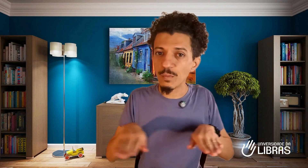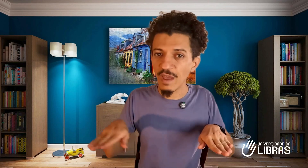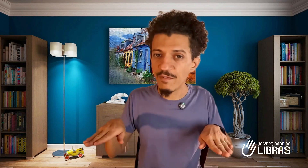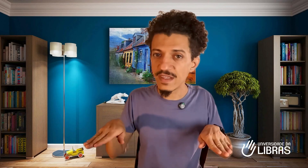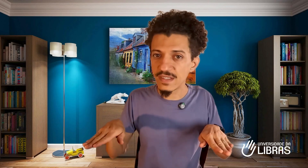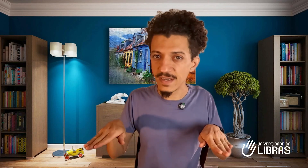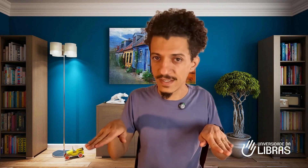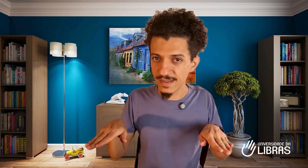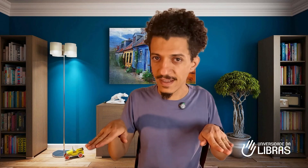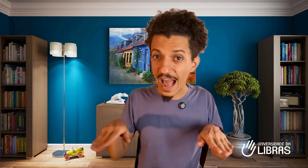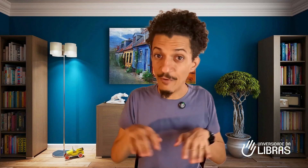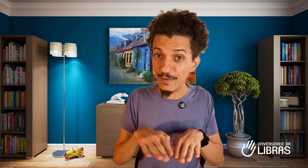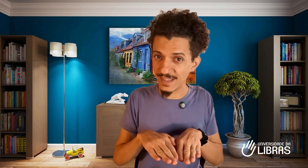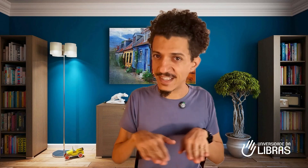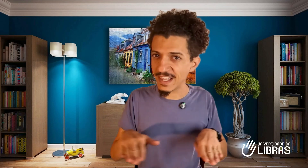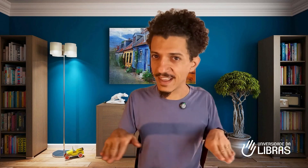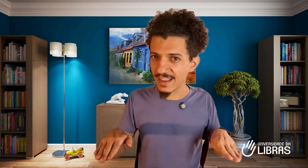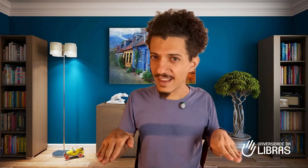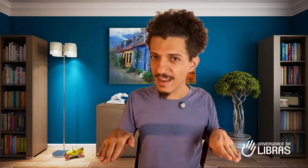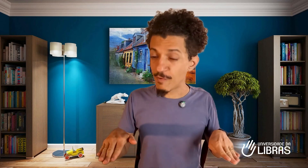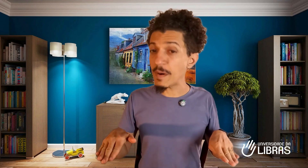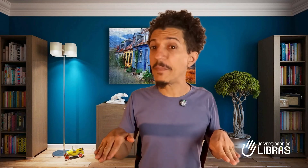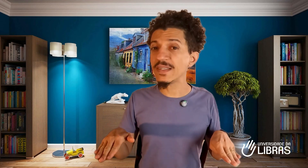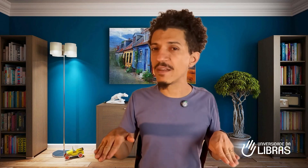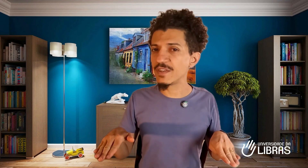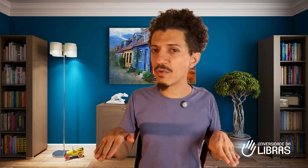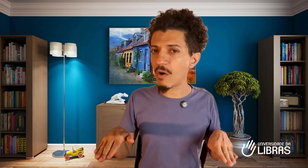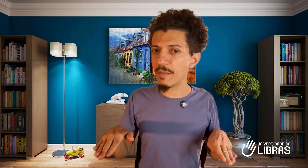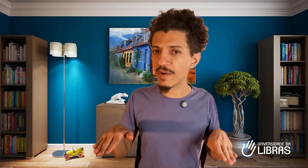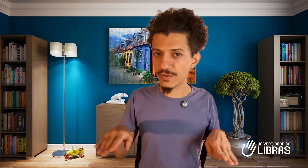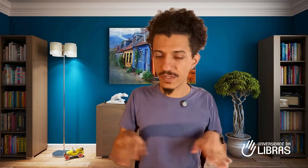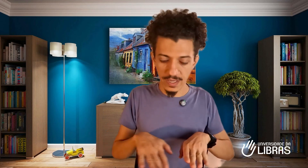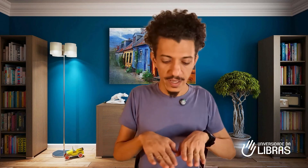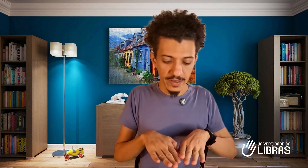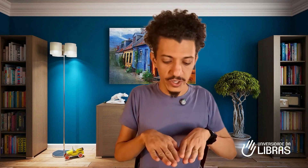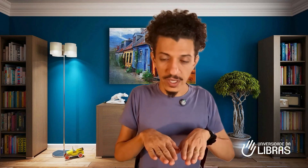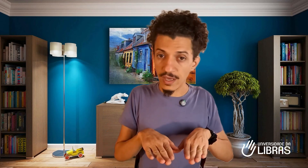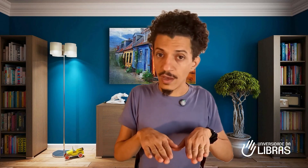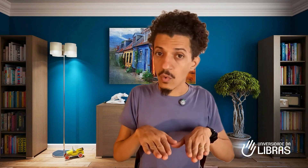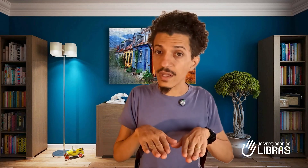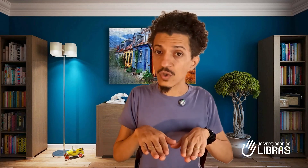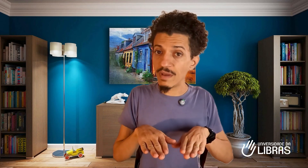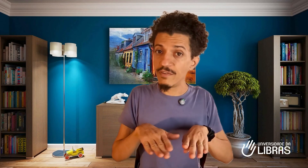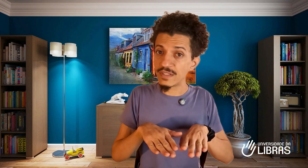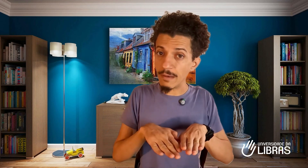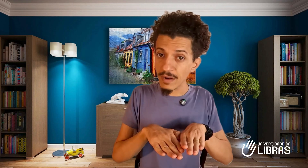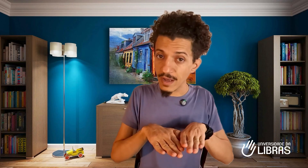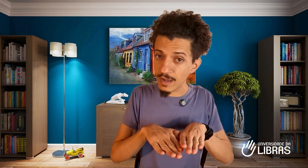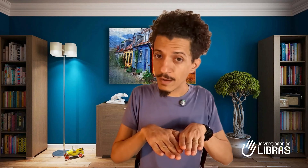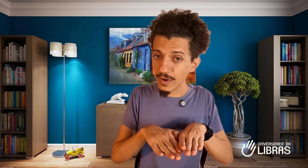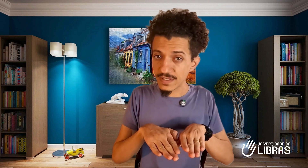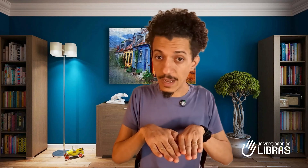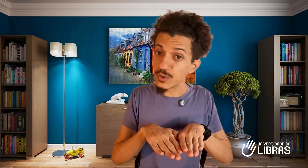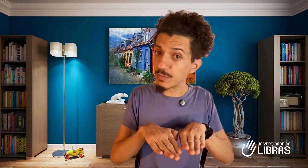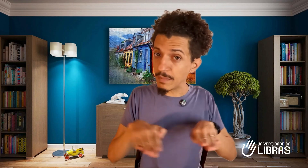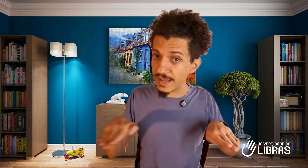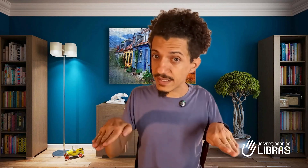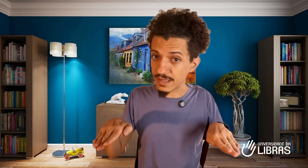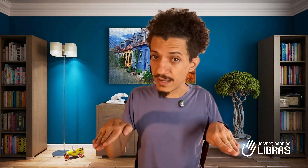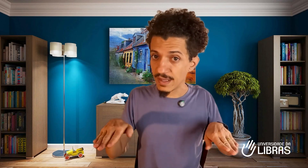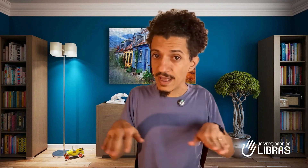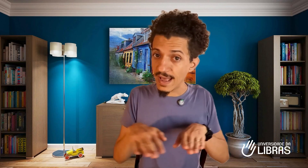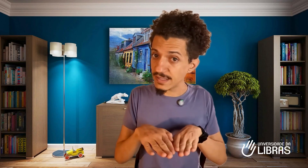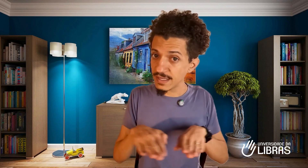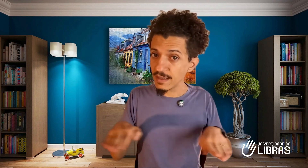são as superfícies. Aí eu fiz assim, foi uma pista visual aí para você, de que quando a superfície é plana, por exemplo, de uma